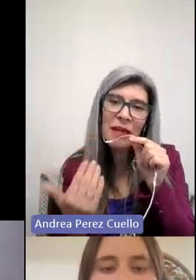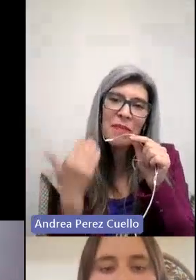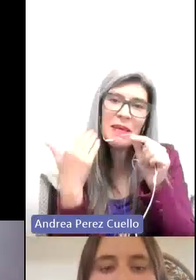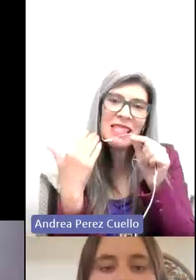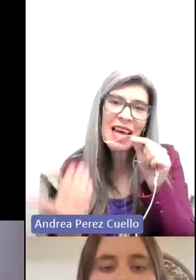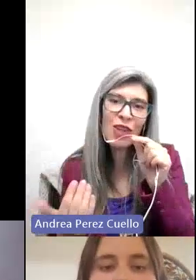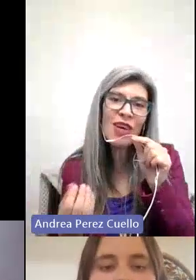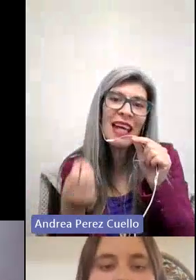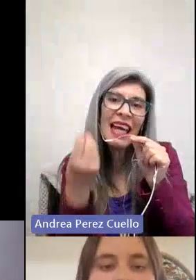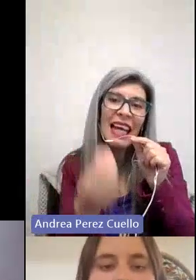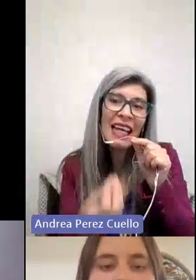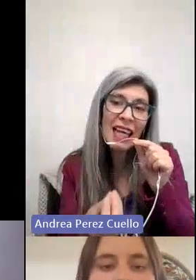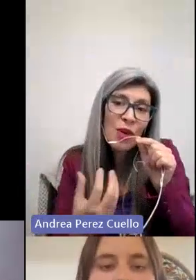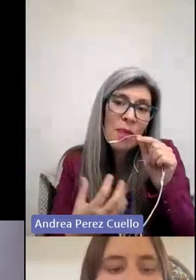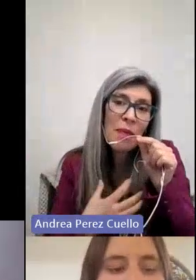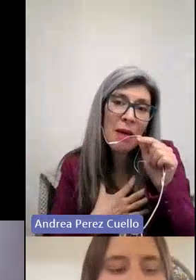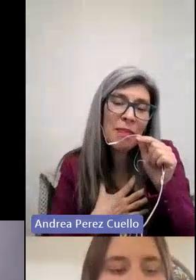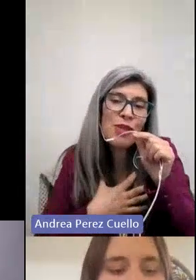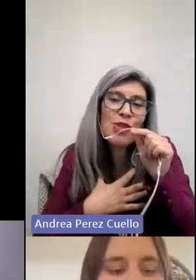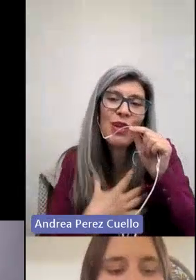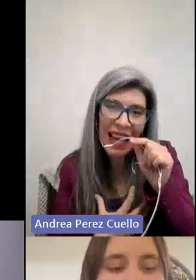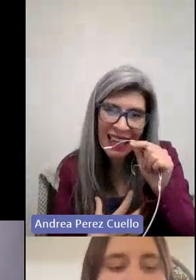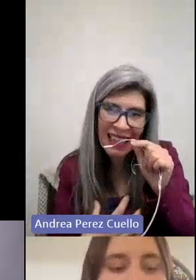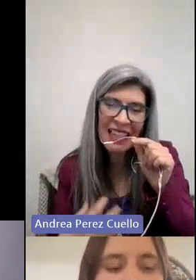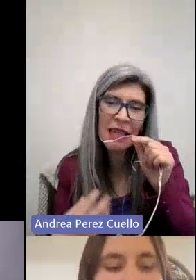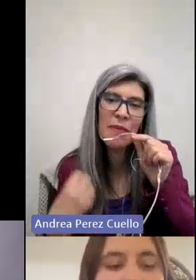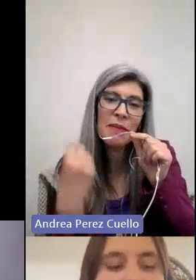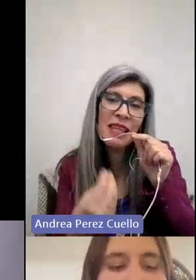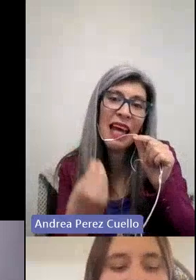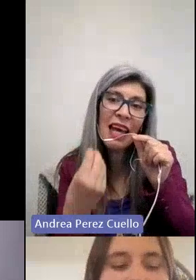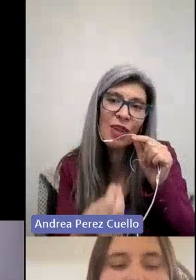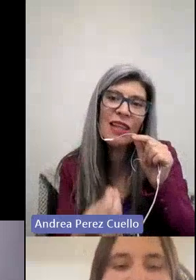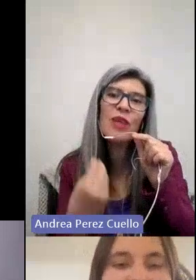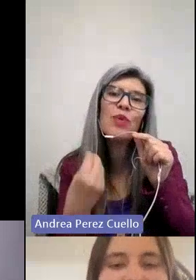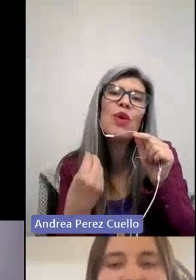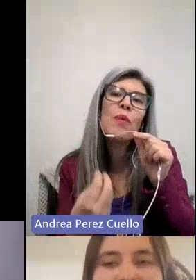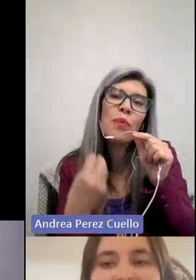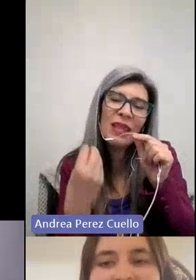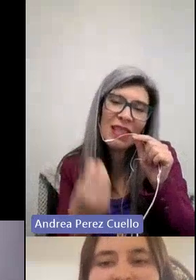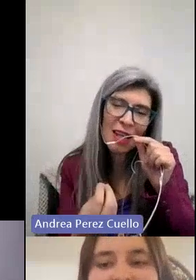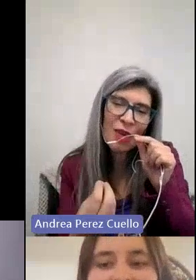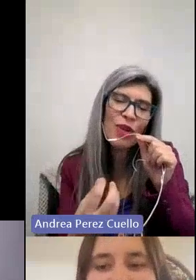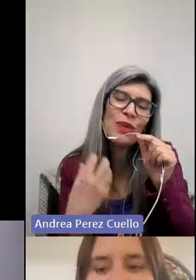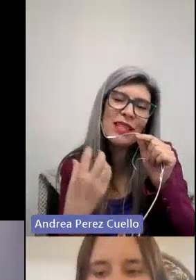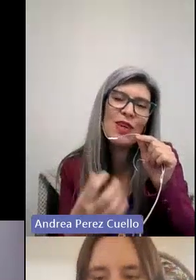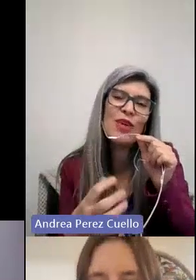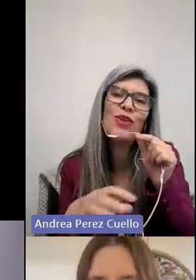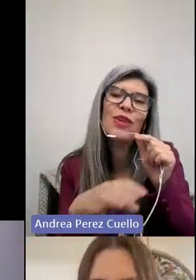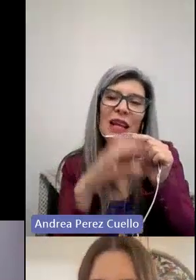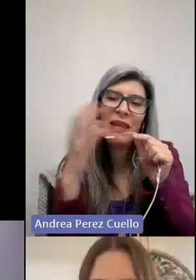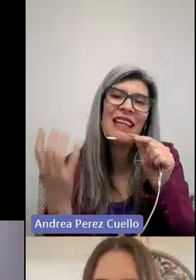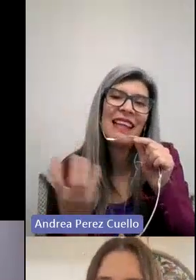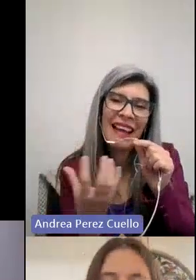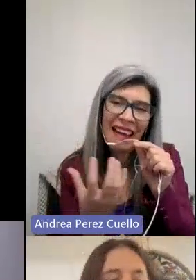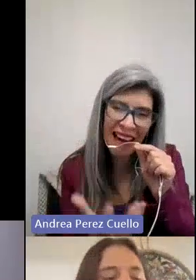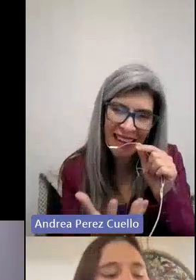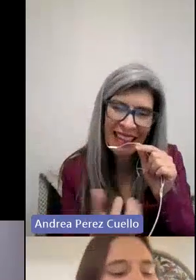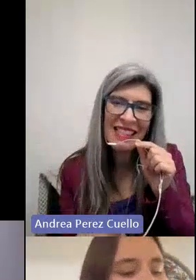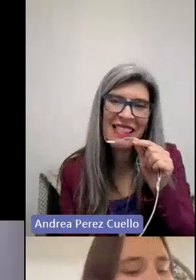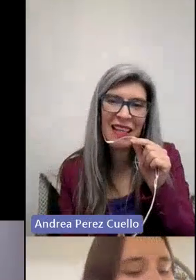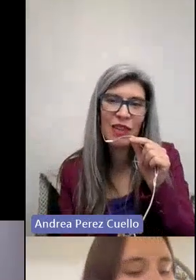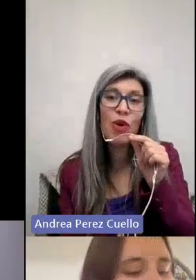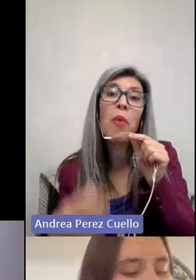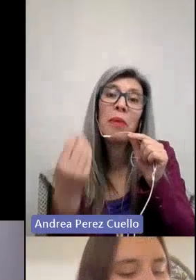sino también pensando en aquello más personal que les permite a ellos tener un buen desarrollo y un desarrollo totalmente